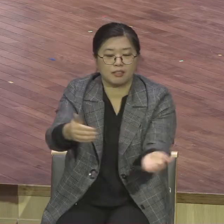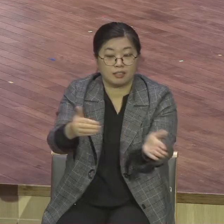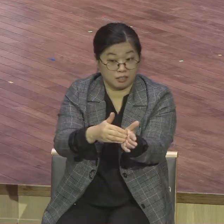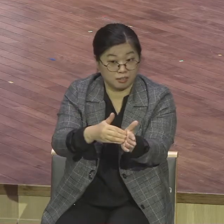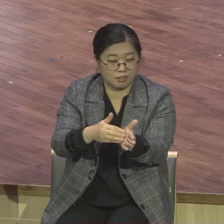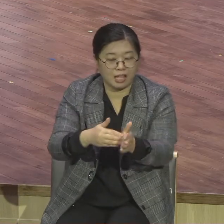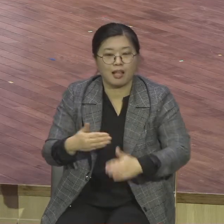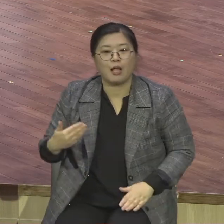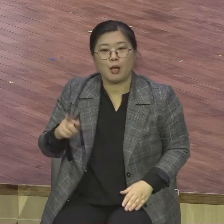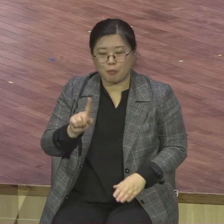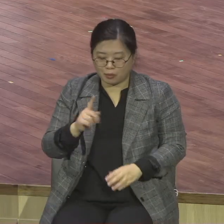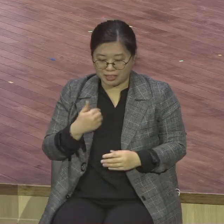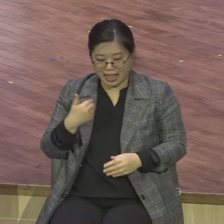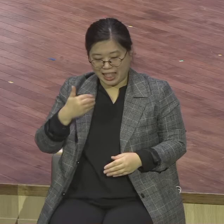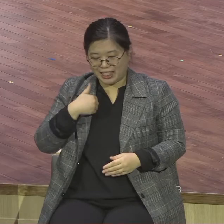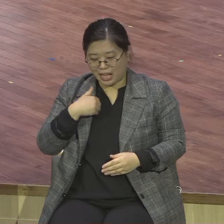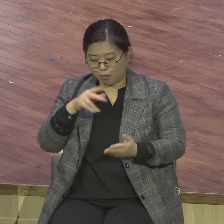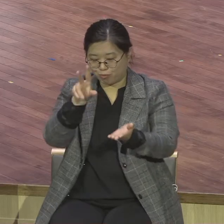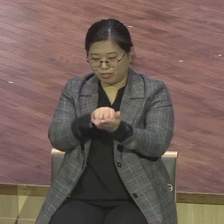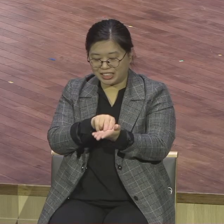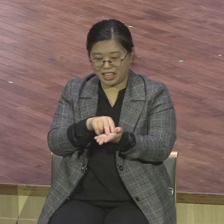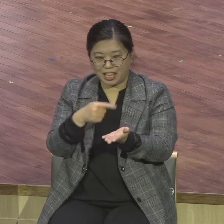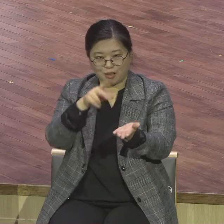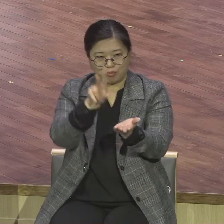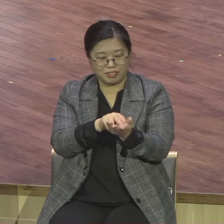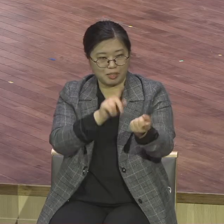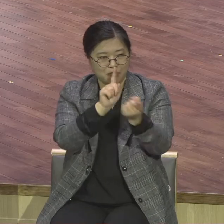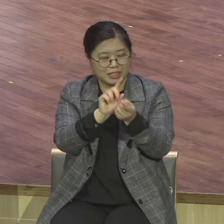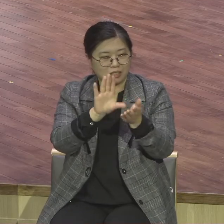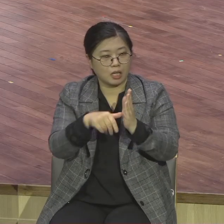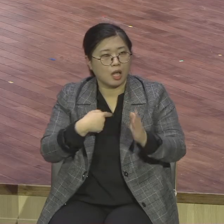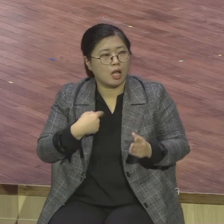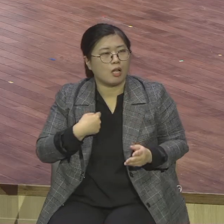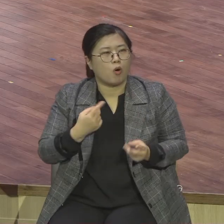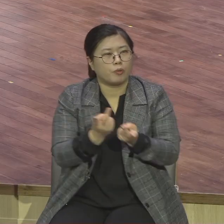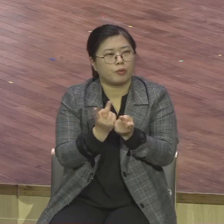바꾼 거예요. 내가 싸운 것이 아니다. 내 대신 하나님이 싸우신다.